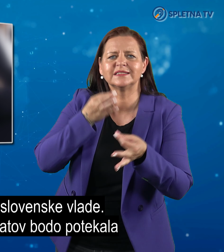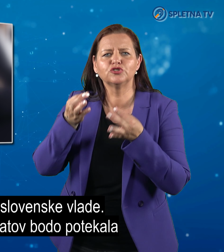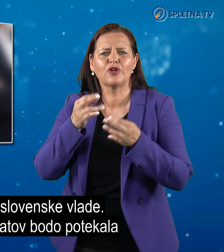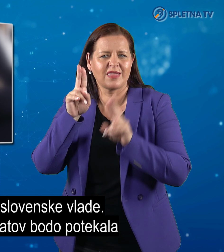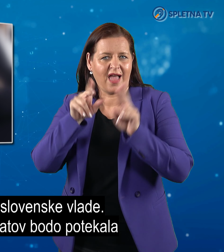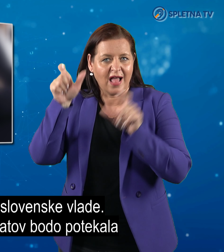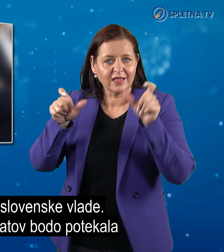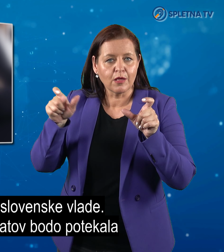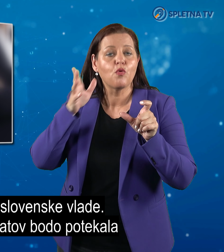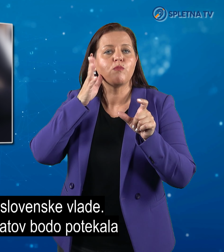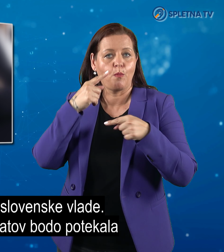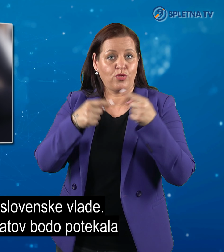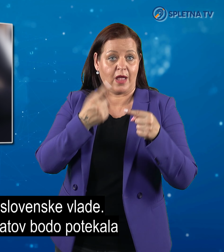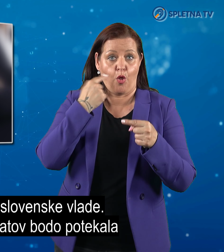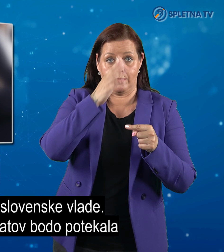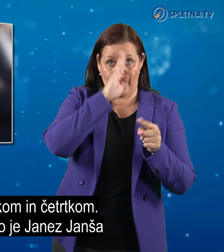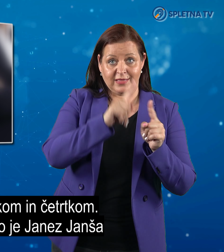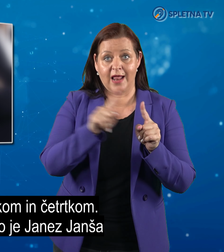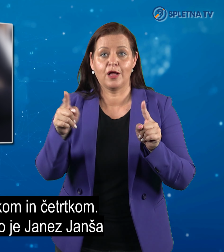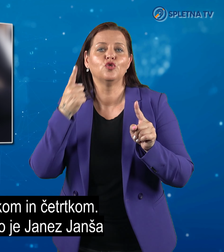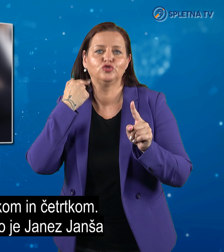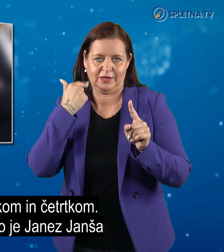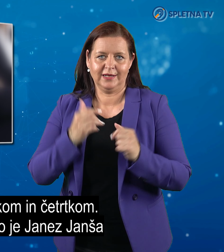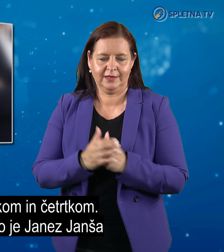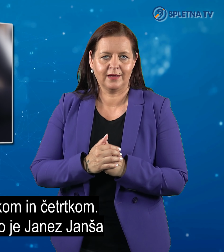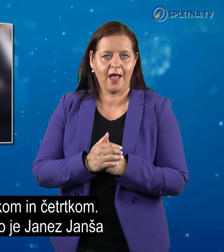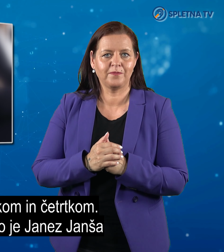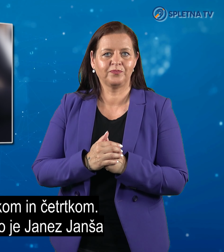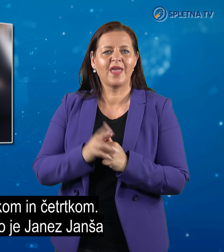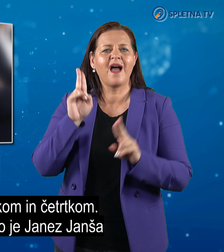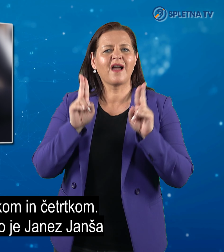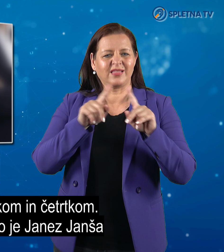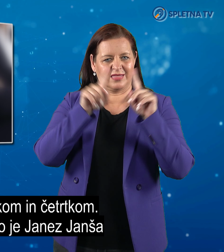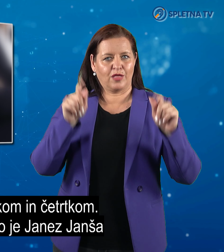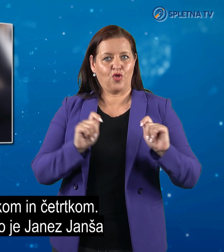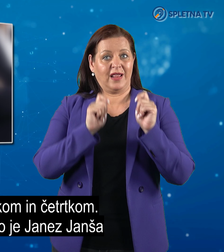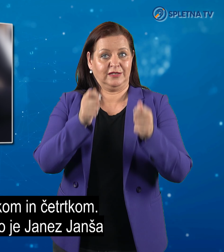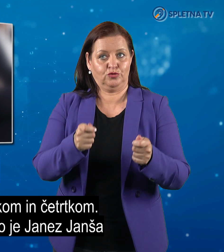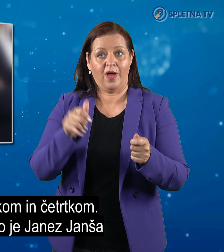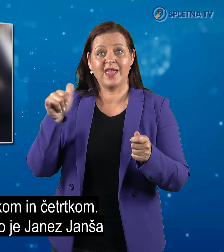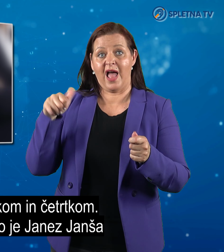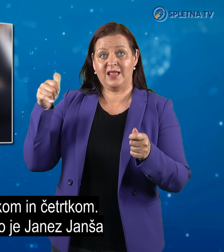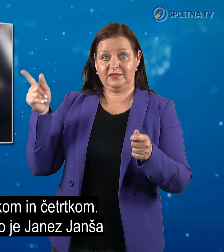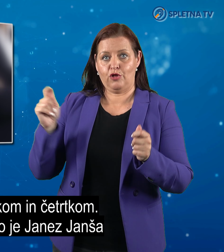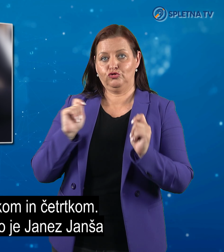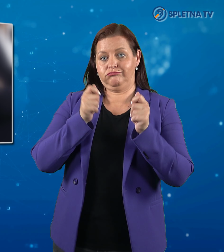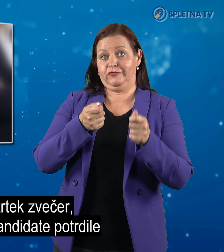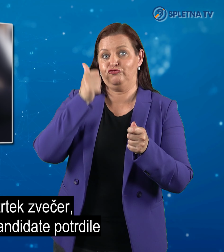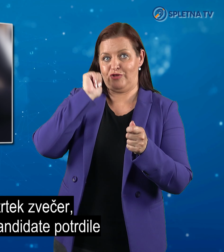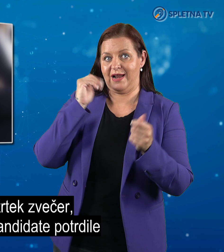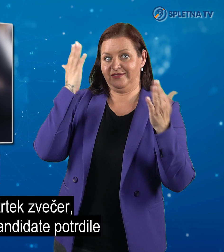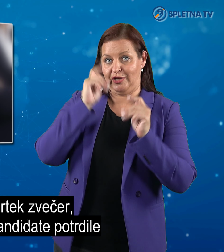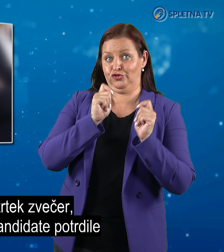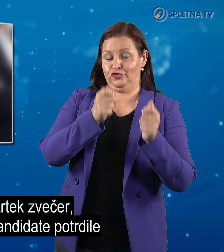Zaslišanja kandidatov bodo potekala med ponedeljkom in četrtkom. Kandidatno listo je Janez Janša vložil v četrtek